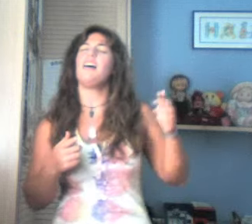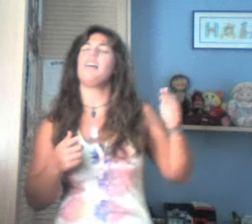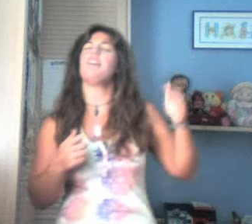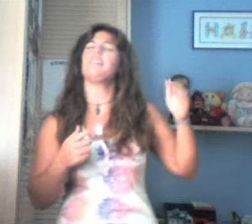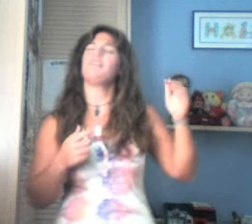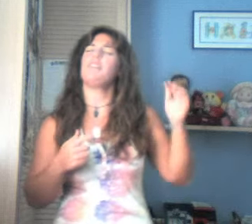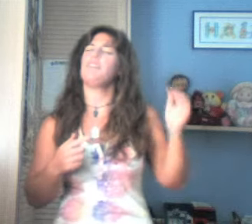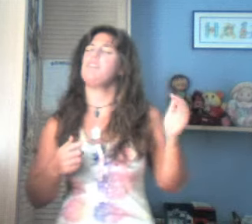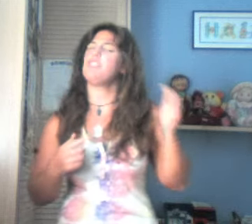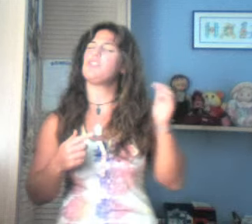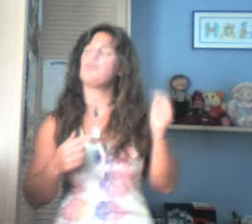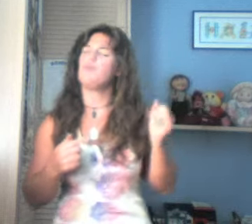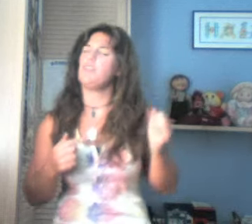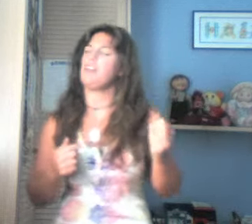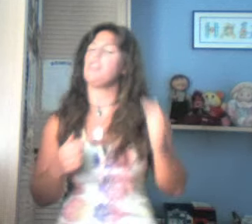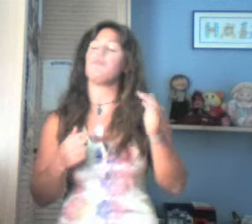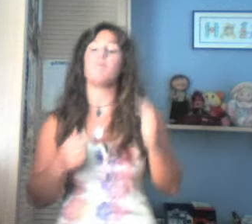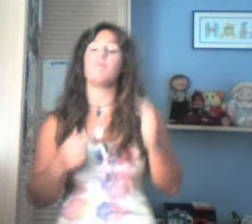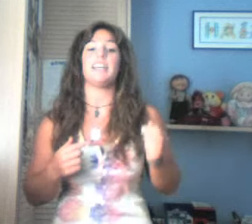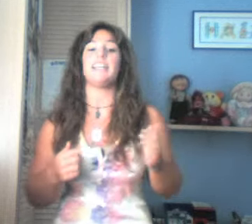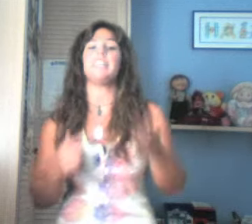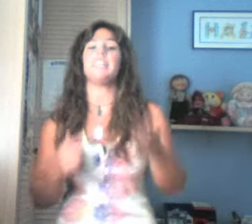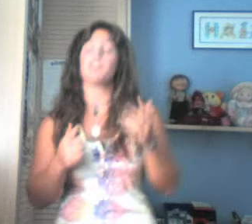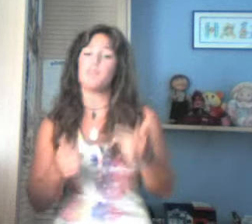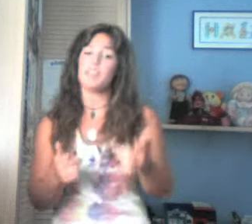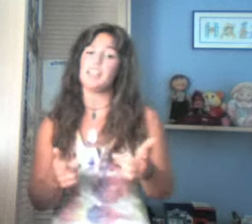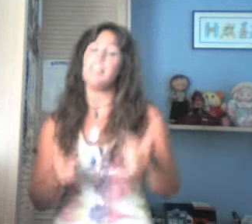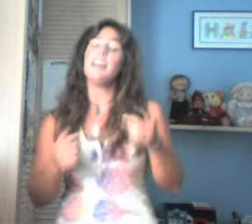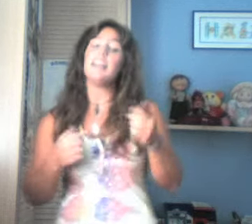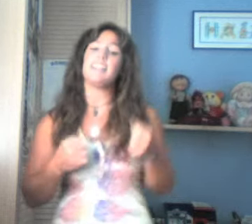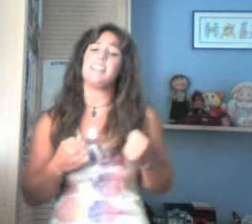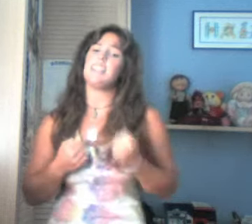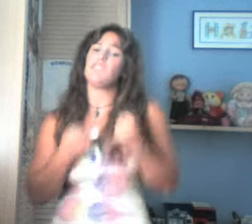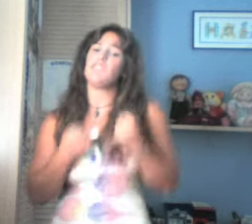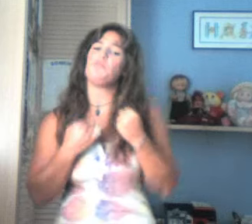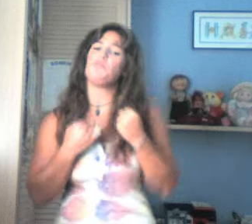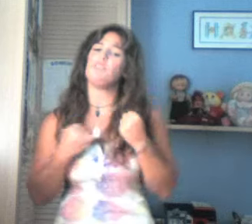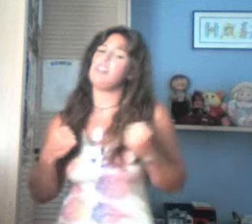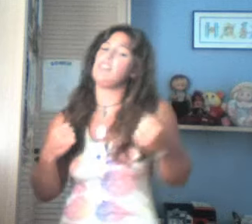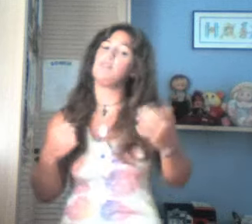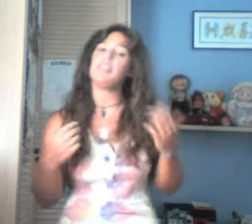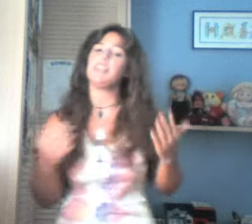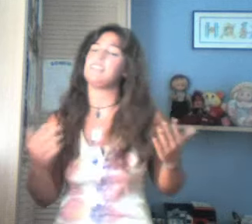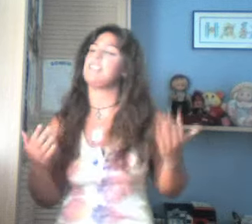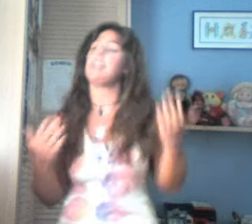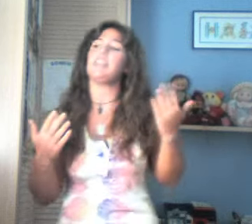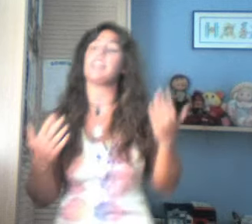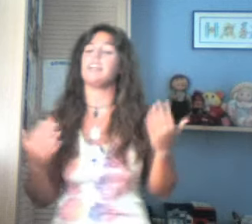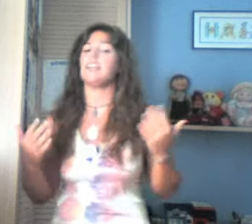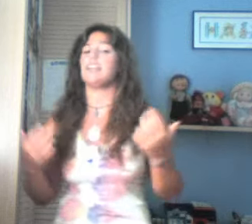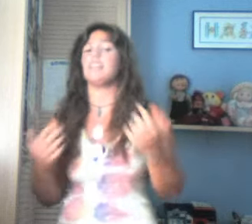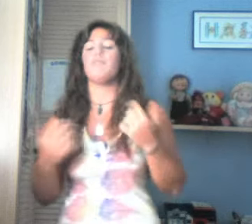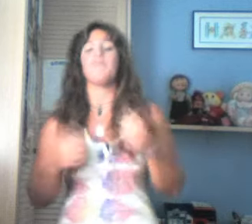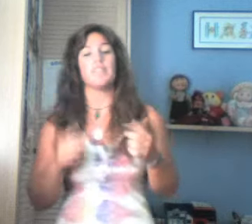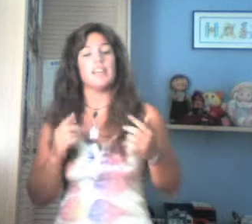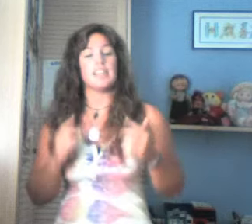luchar. Si hoy ya no estás conmigo, mañana estás con él. Tendré que suponer que me dejaste de querer. Que te